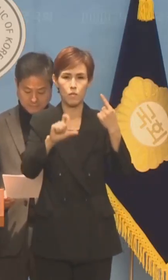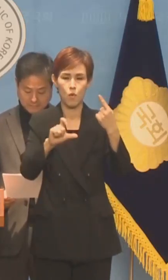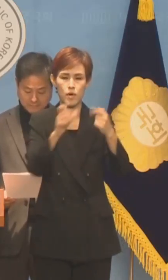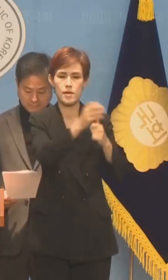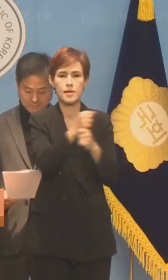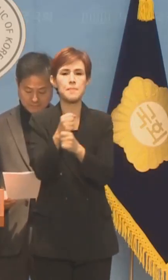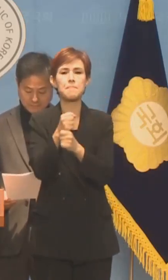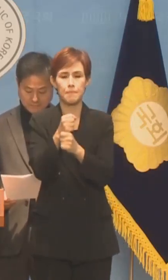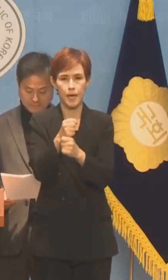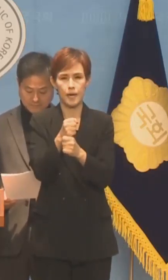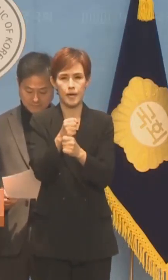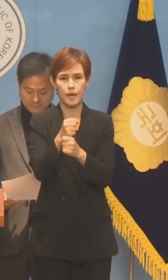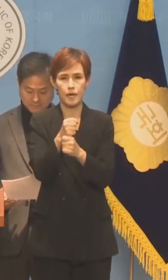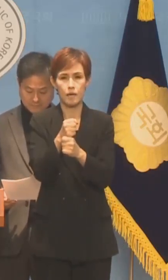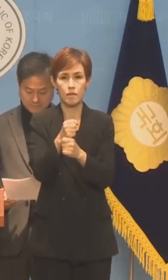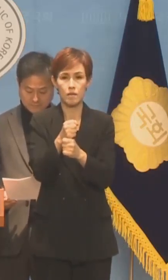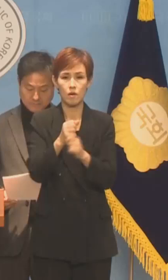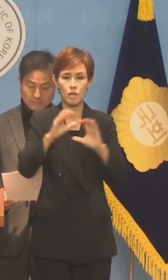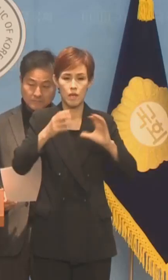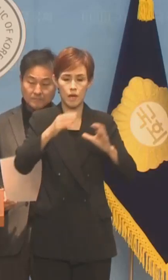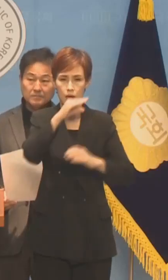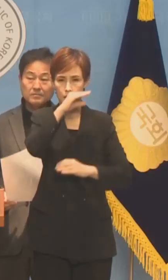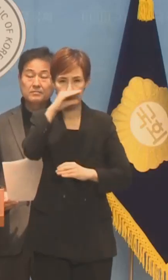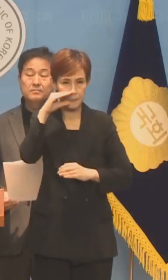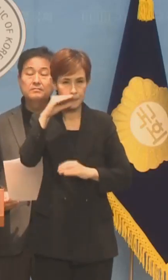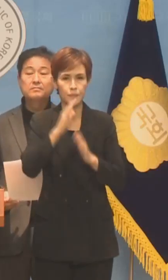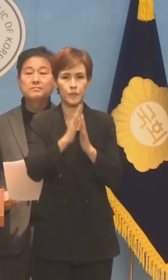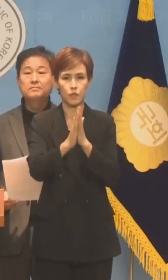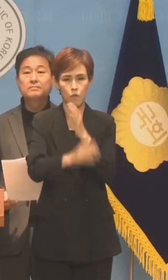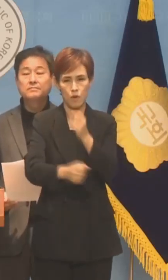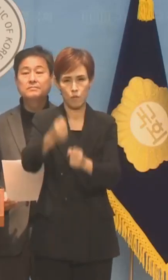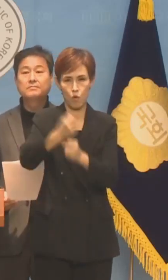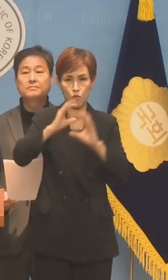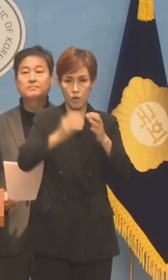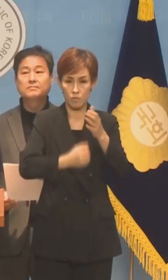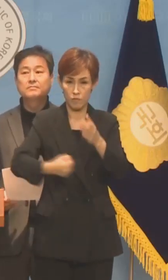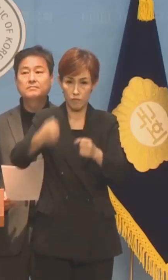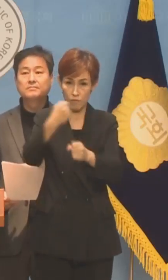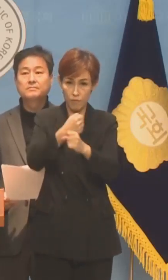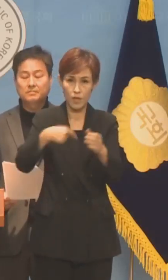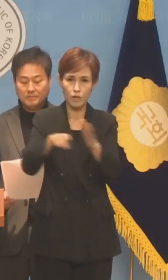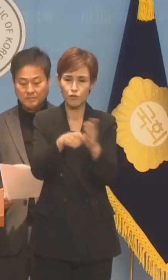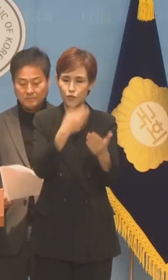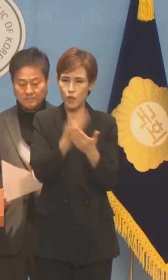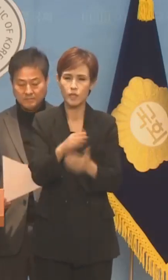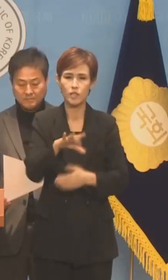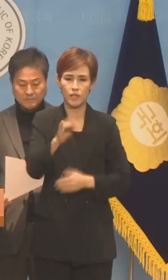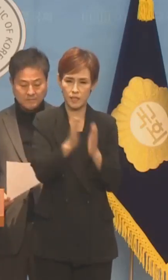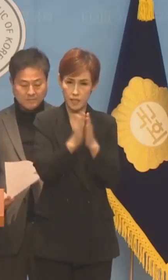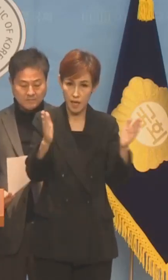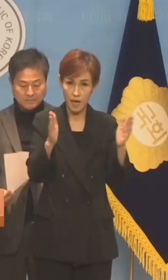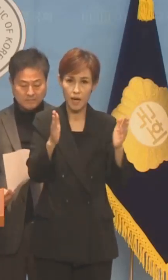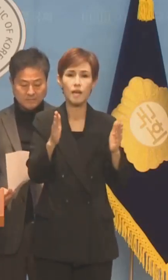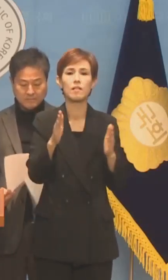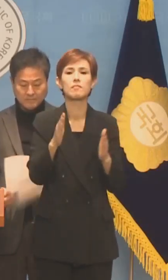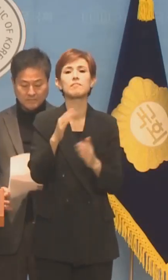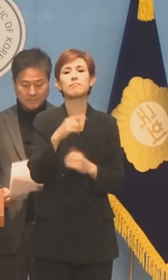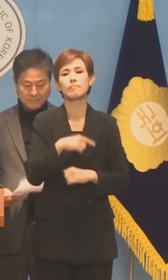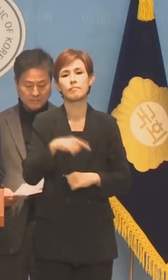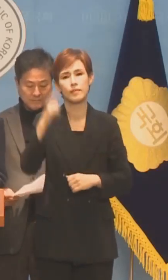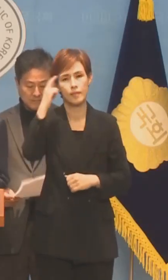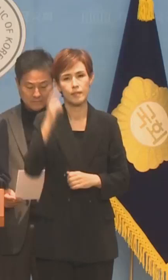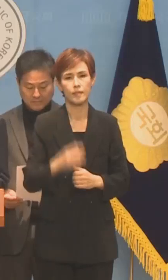체포됐고 이는 헌정 질서 회복과 국가 정상화를 위한 중대한 첫걸음을 뗀 것으로 평가합니다.